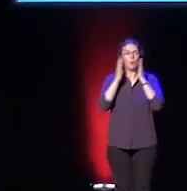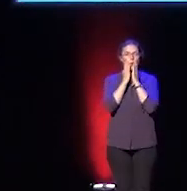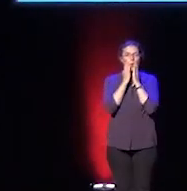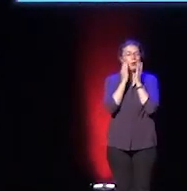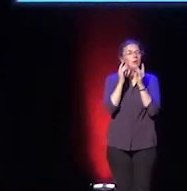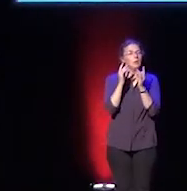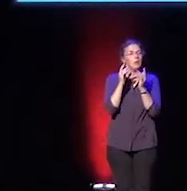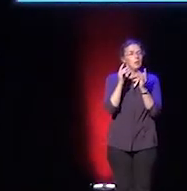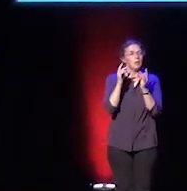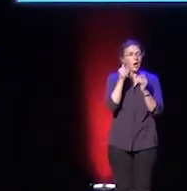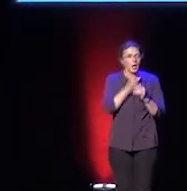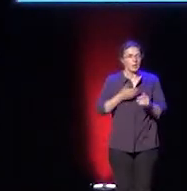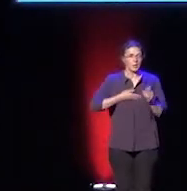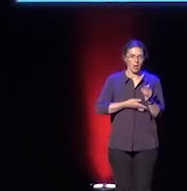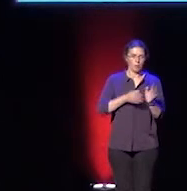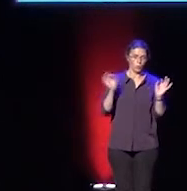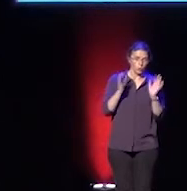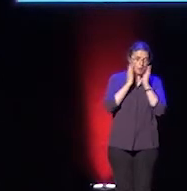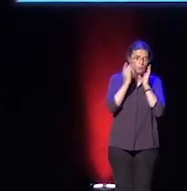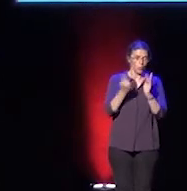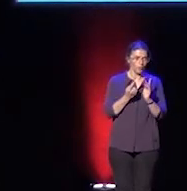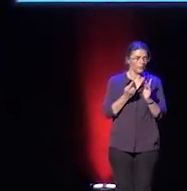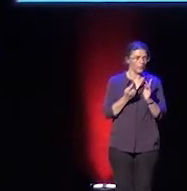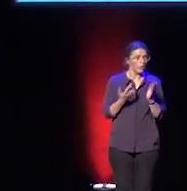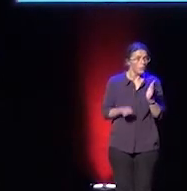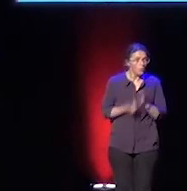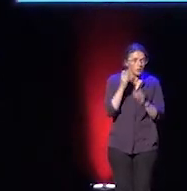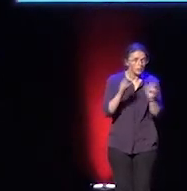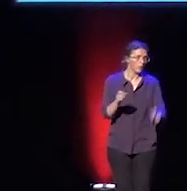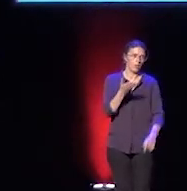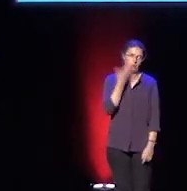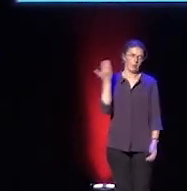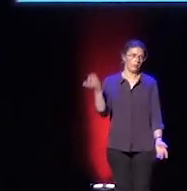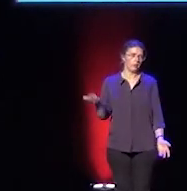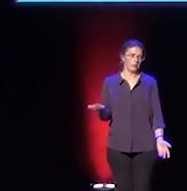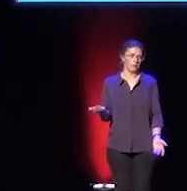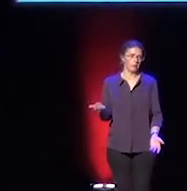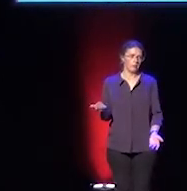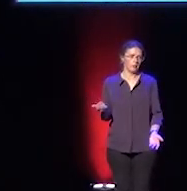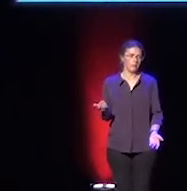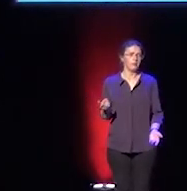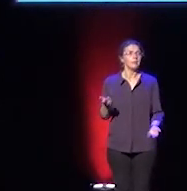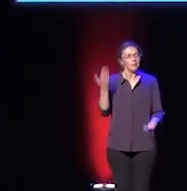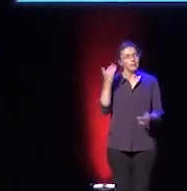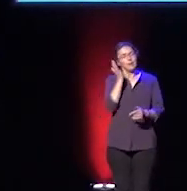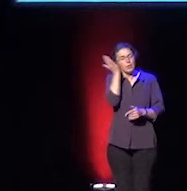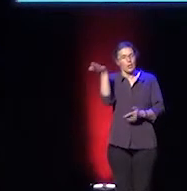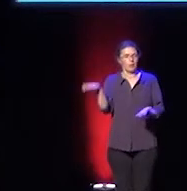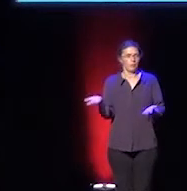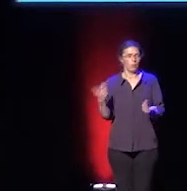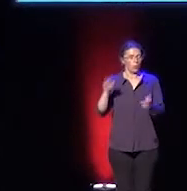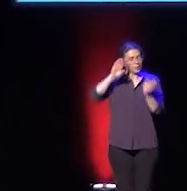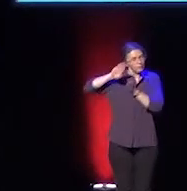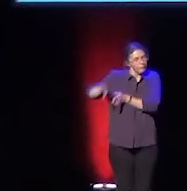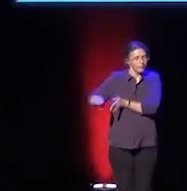nee, Altersarmut, das kommt, als ob das auch ein neues Thema werde. Man hat verschlafen oder